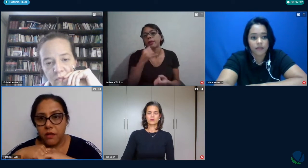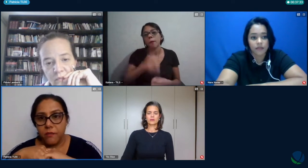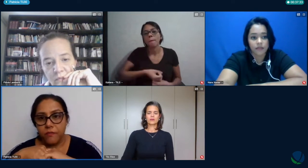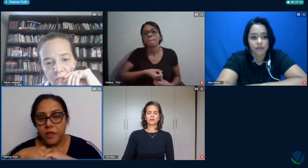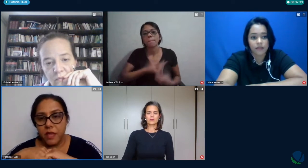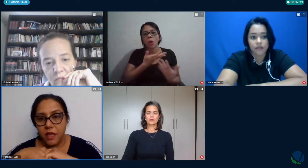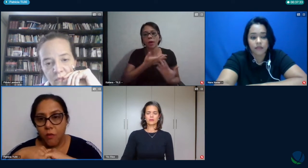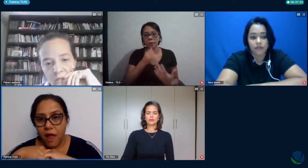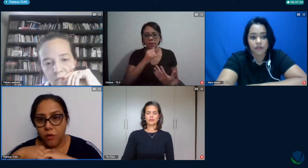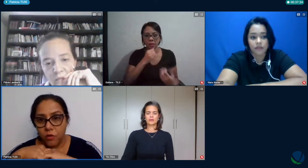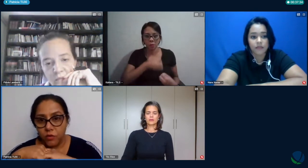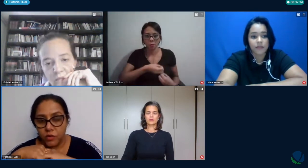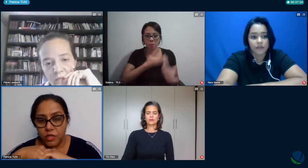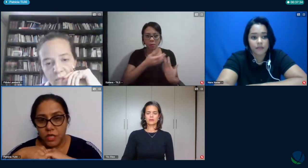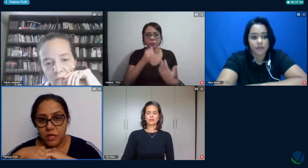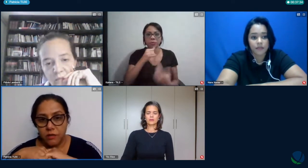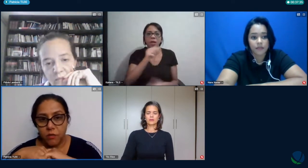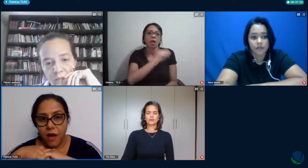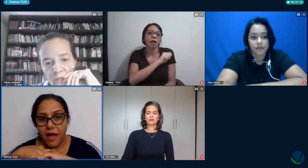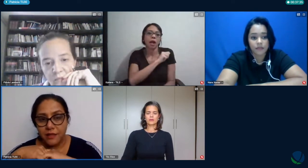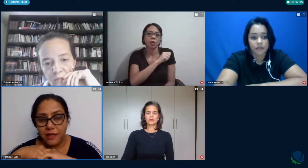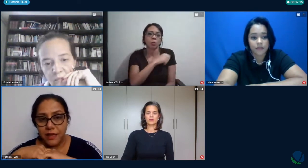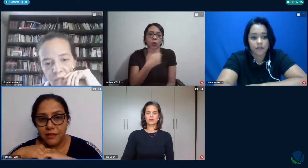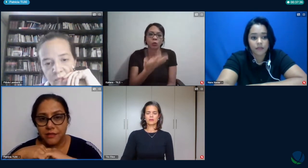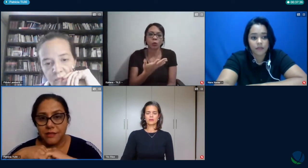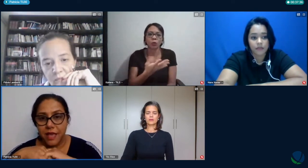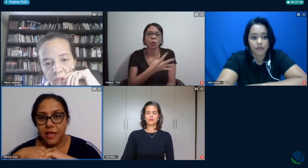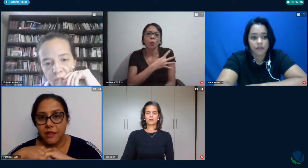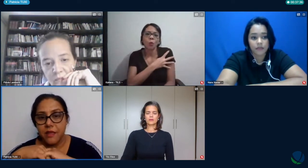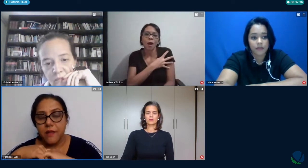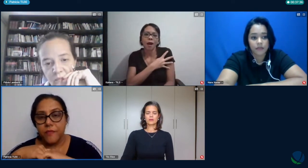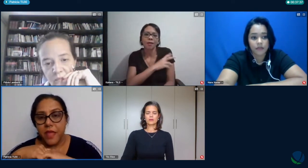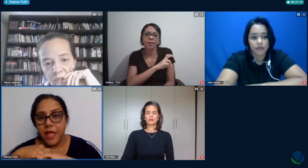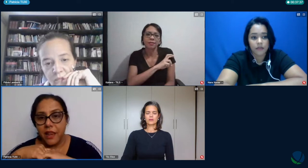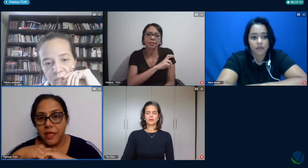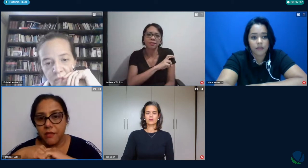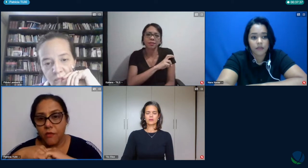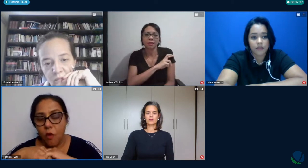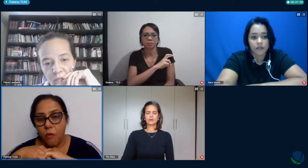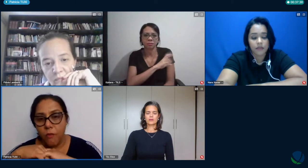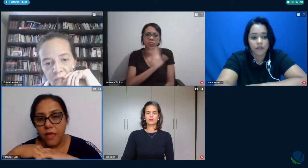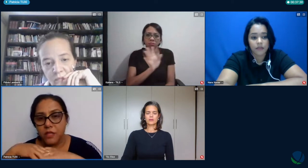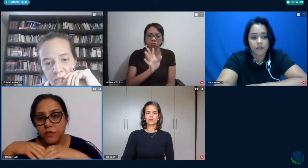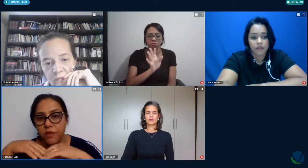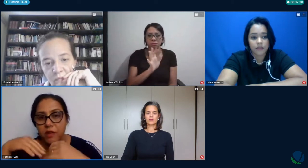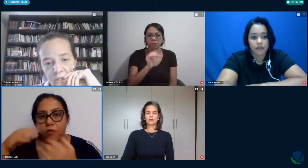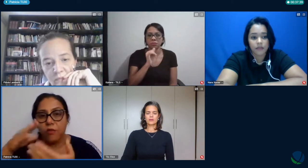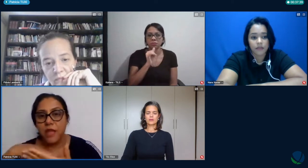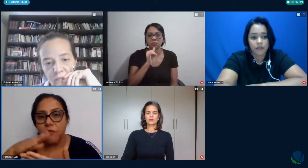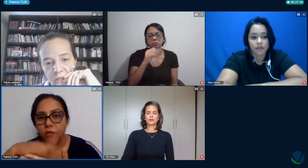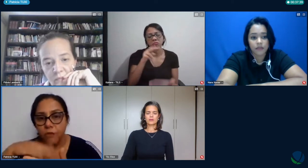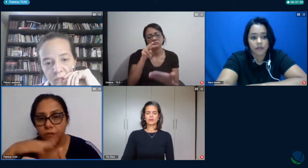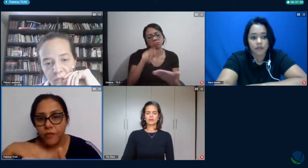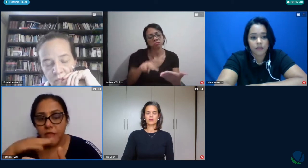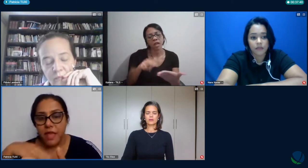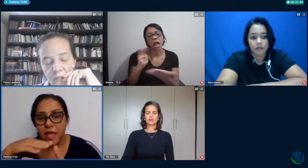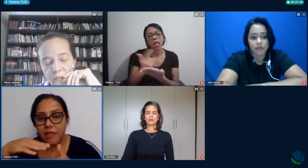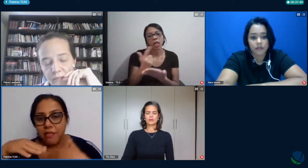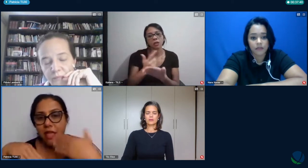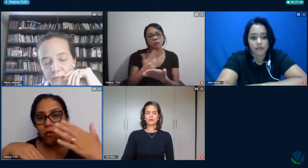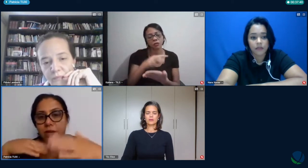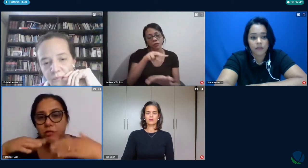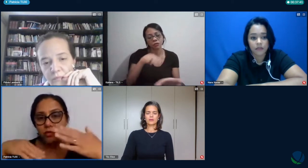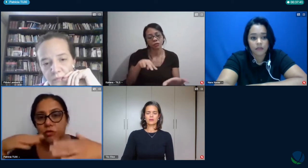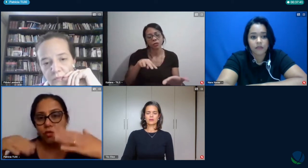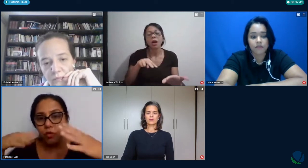poema que um aluno de quarta, quinta série, ele comumente vê num livro,